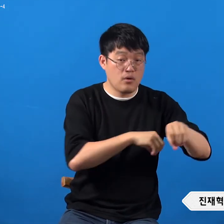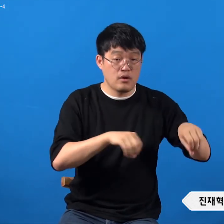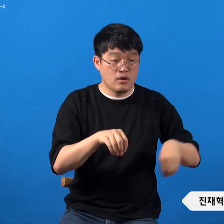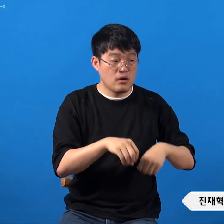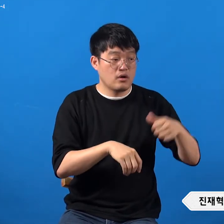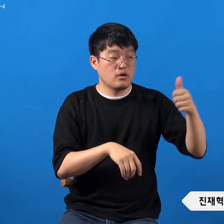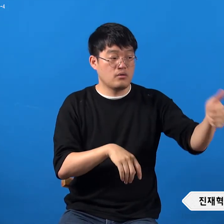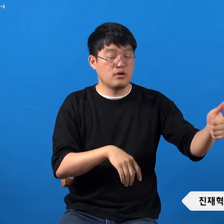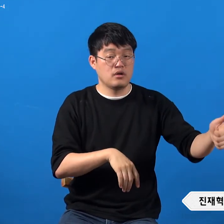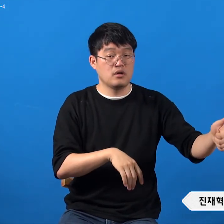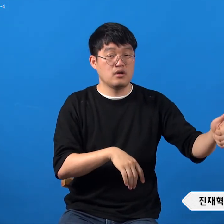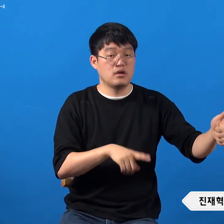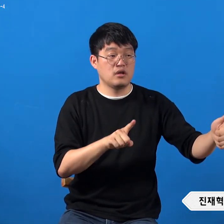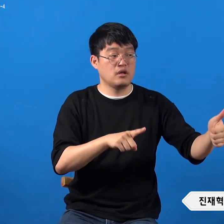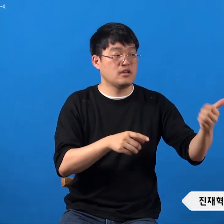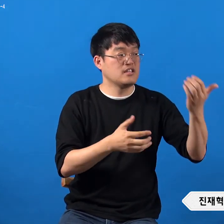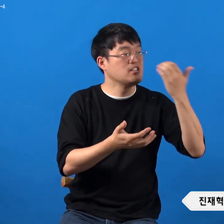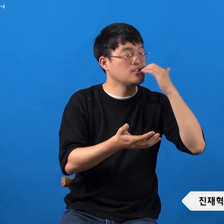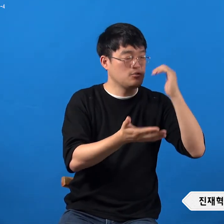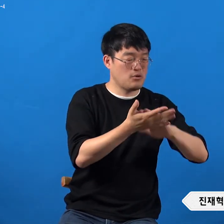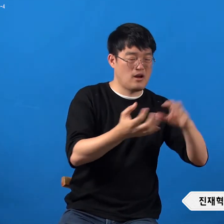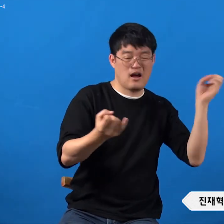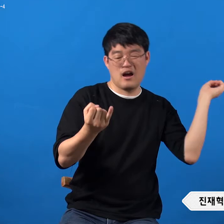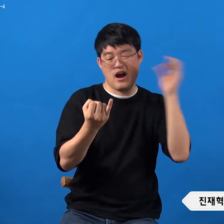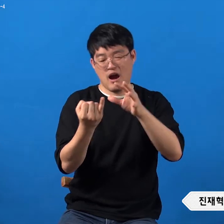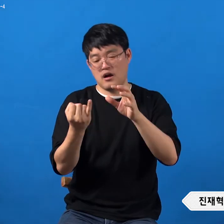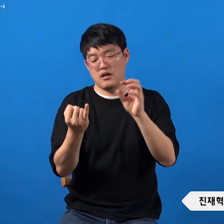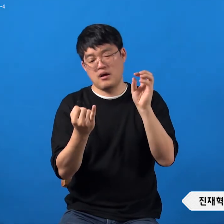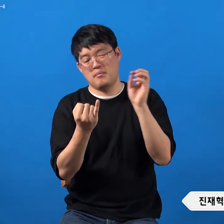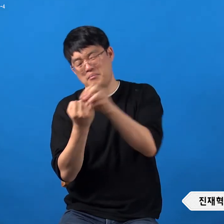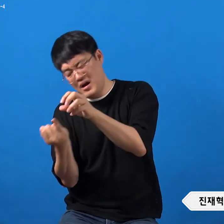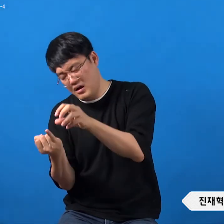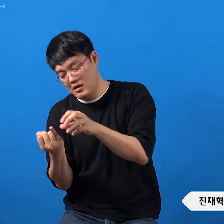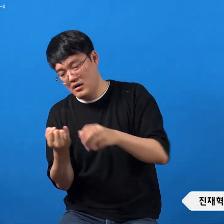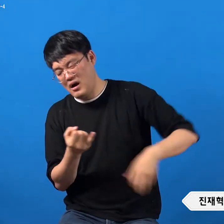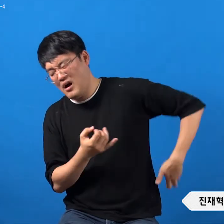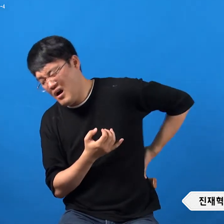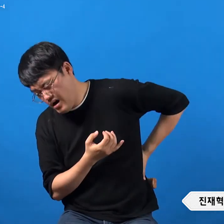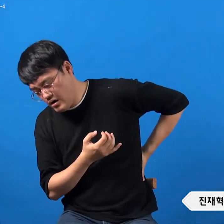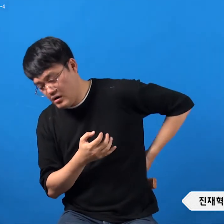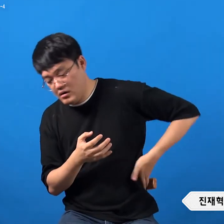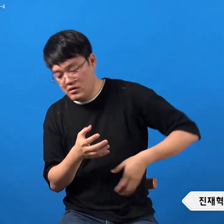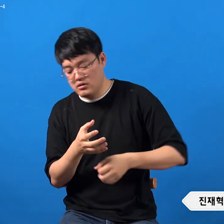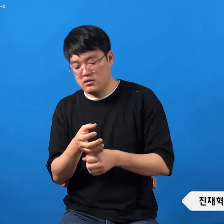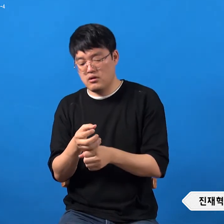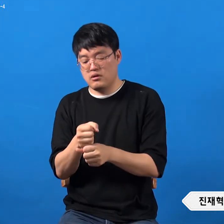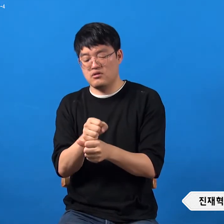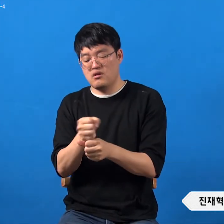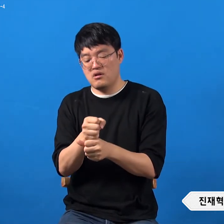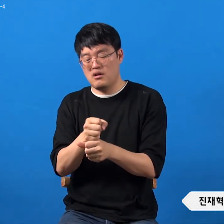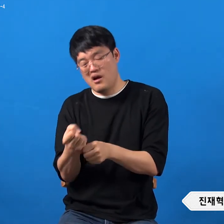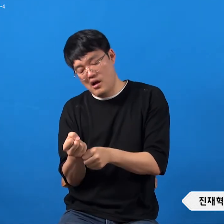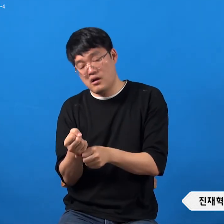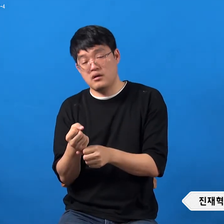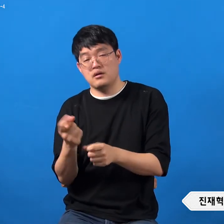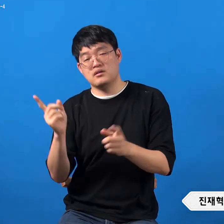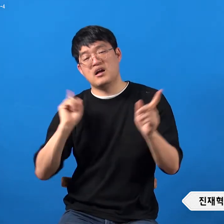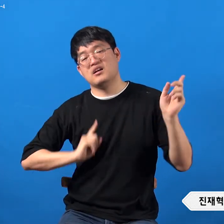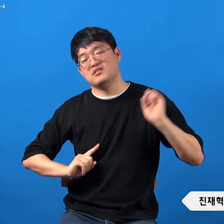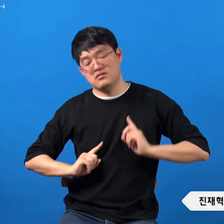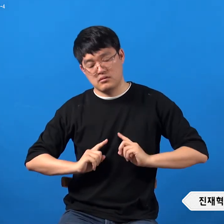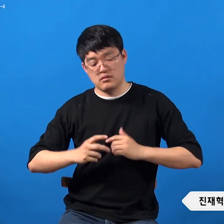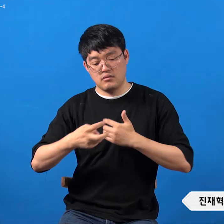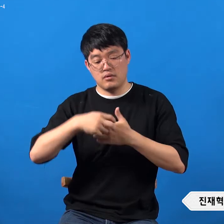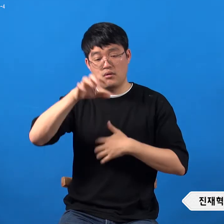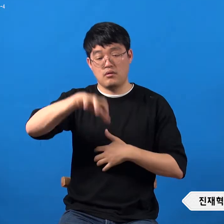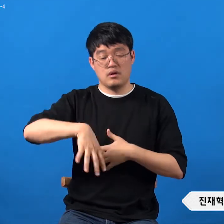오히려 그 소년이 던진 벽돌에 맞아 척추를 다쳐 병원에 7개월 동안 입원하게